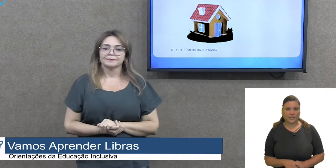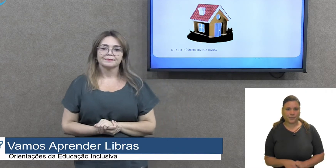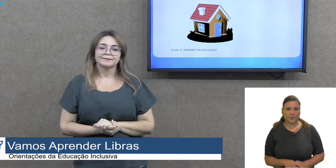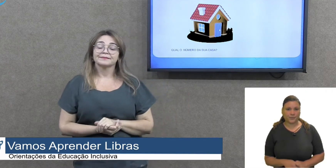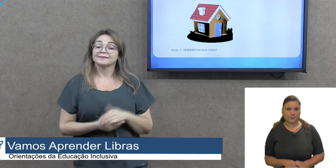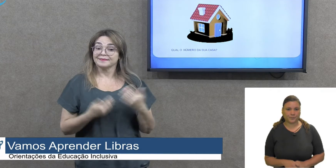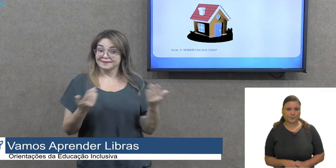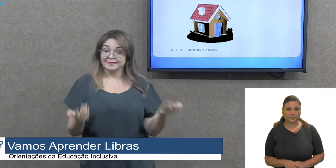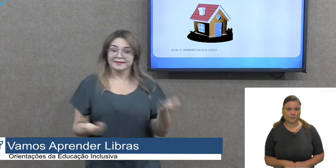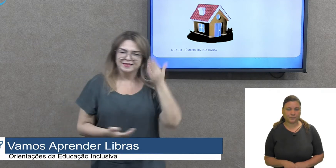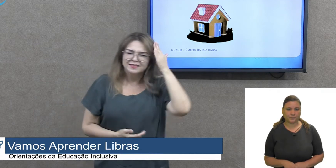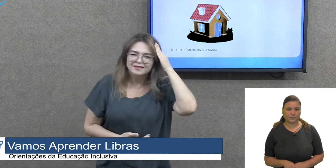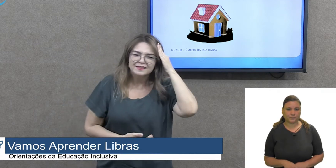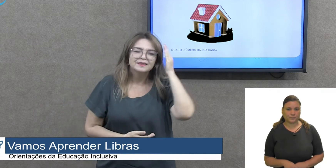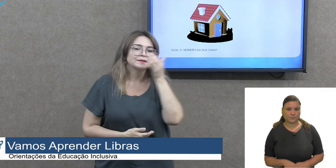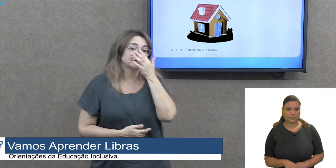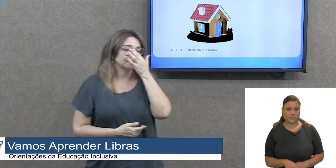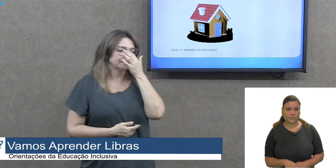555.